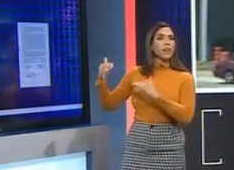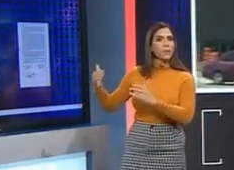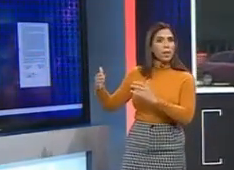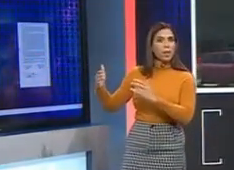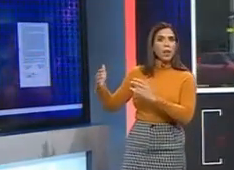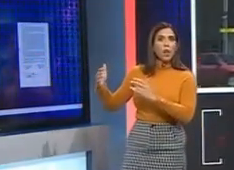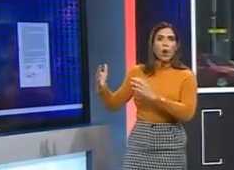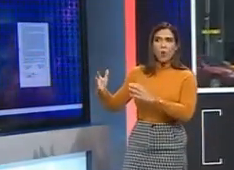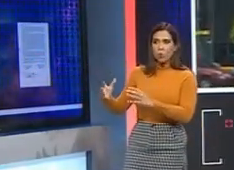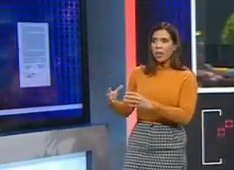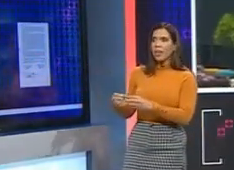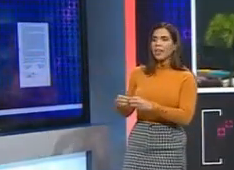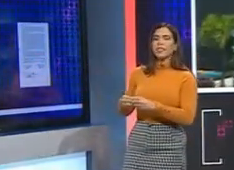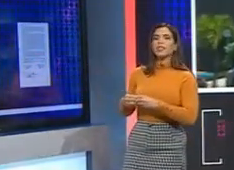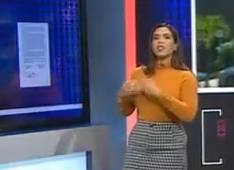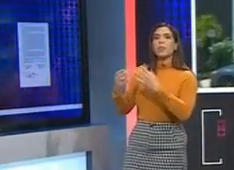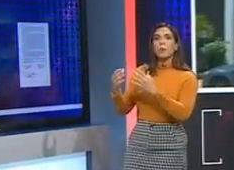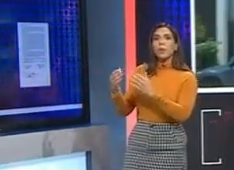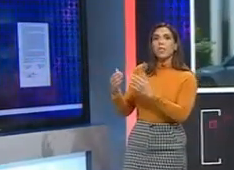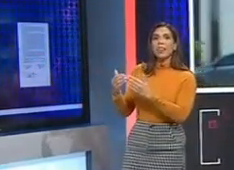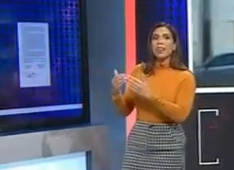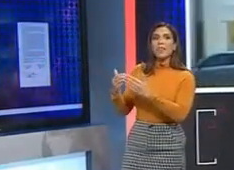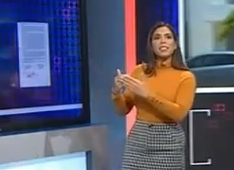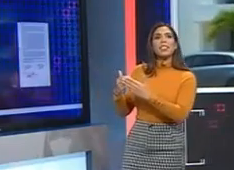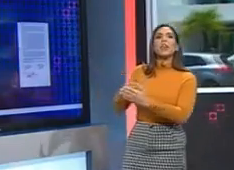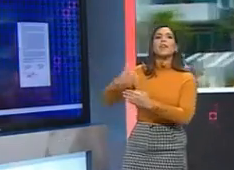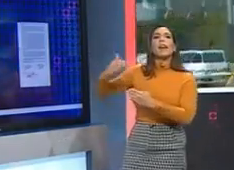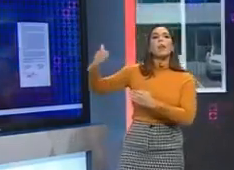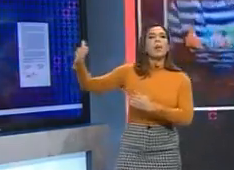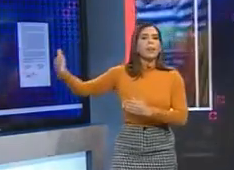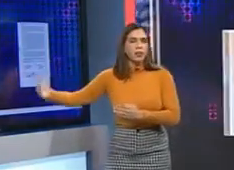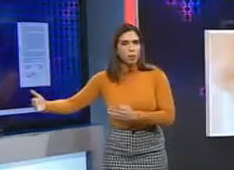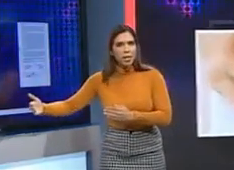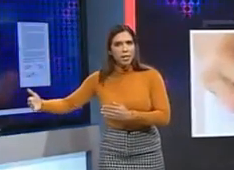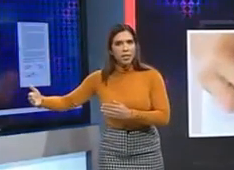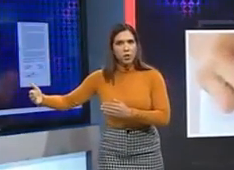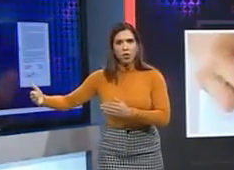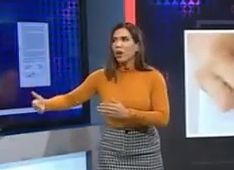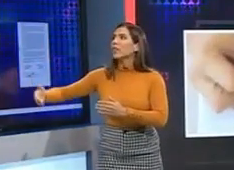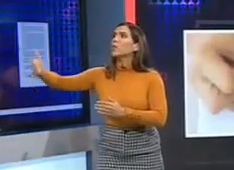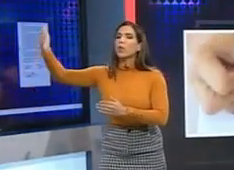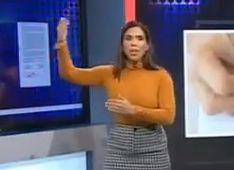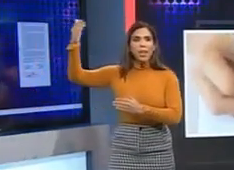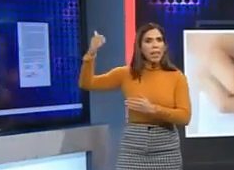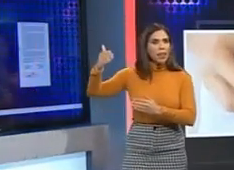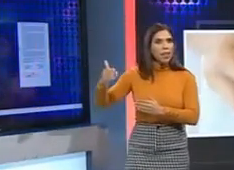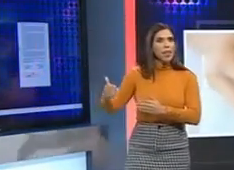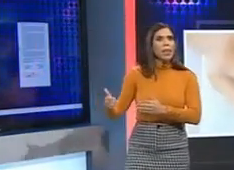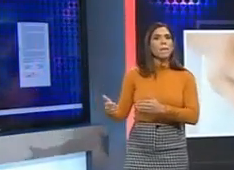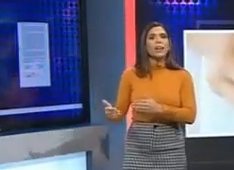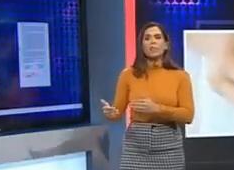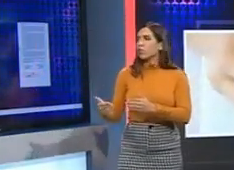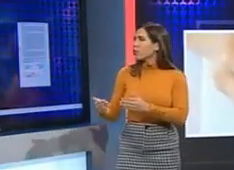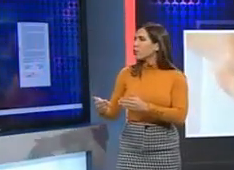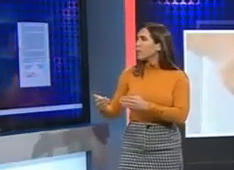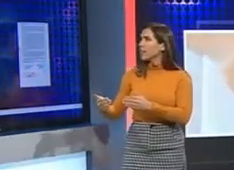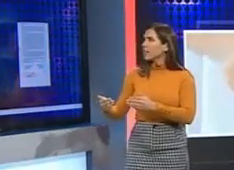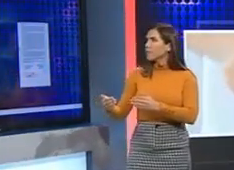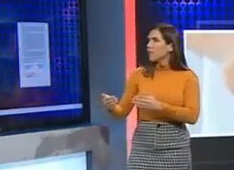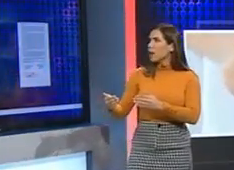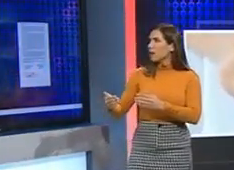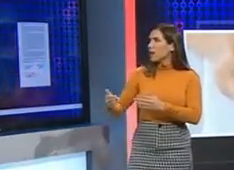un RFP o una requisición de propuesta que había sido evaluada en el 2018, adjudicada en marzo